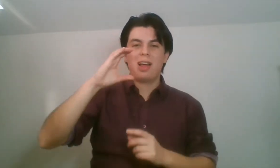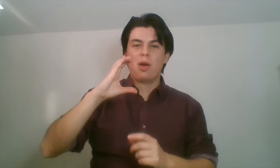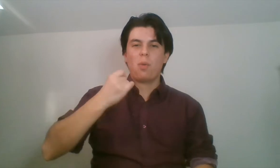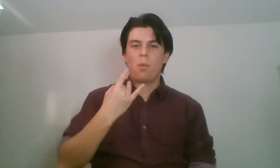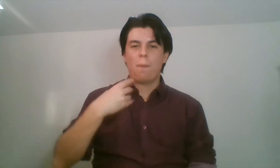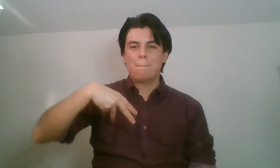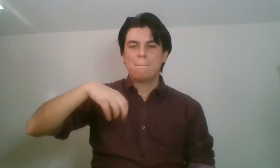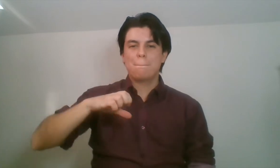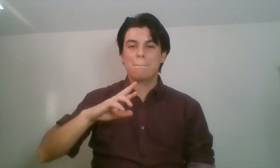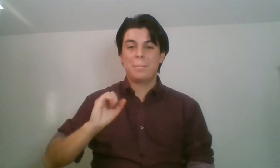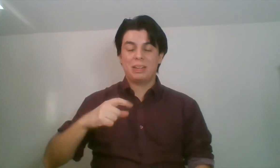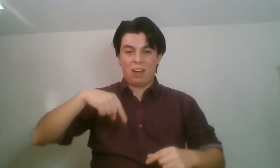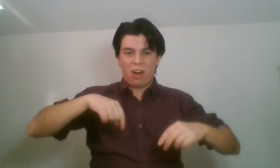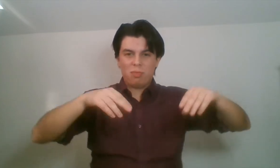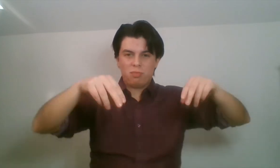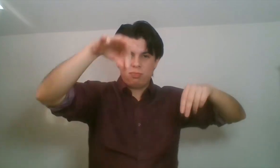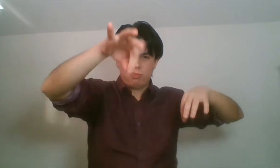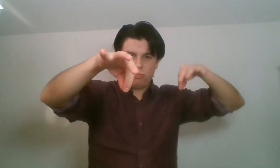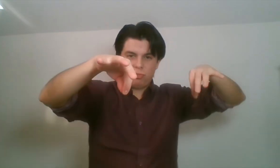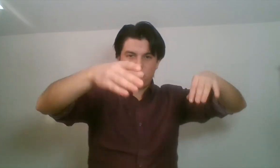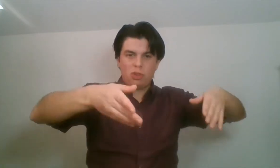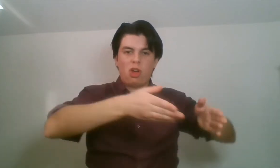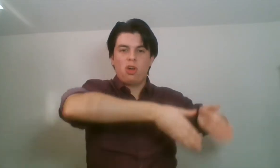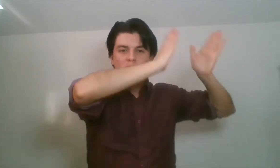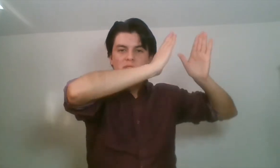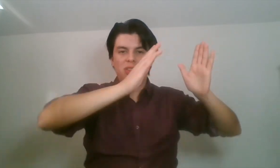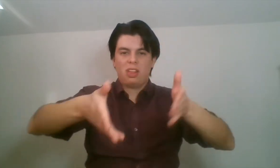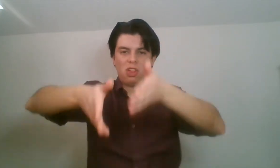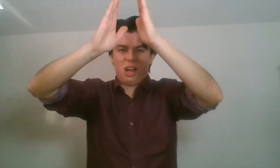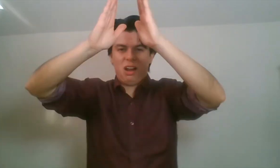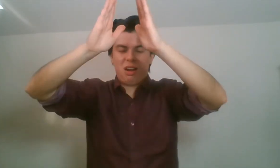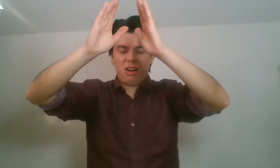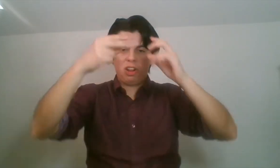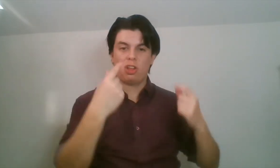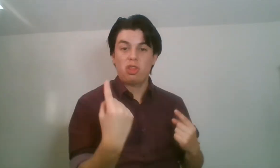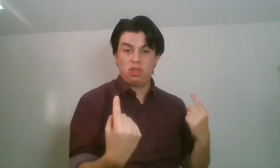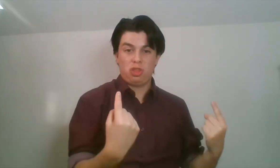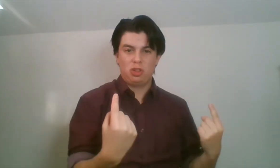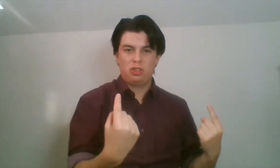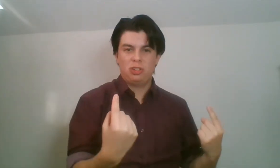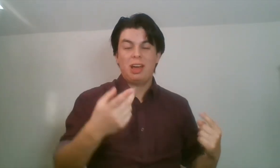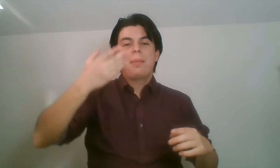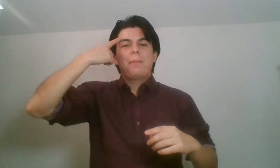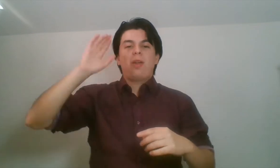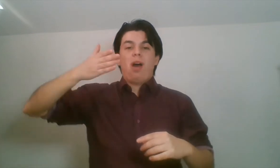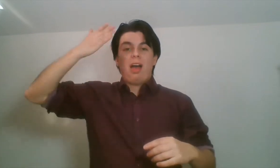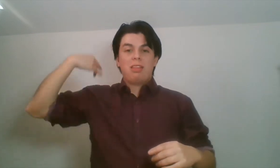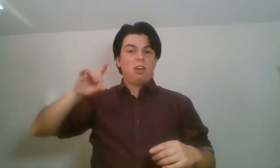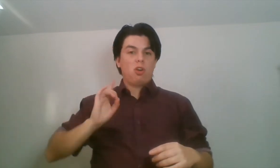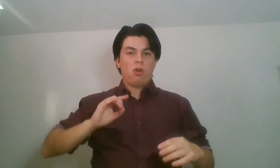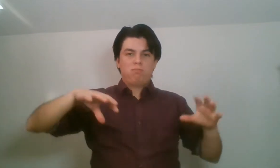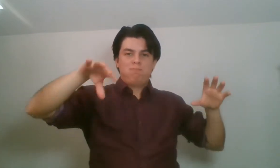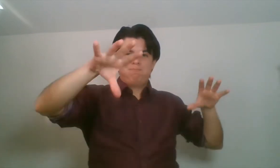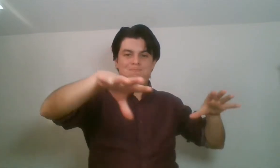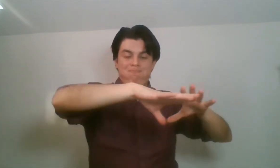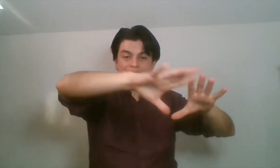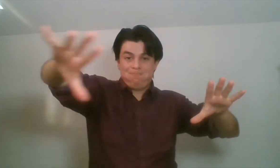y seguía por Las Tarrias, por donde ahora está el Hotel Cumbres. Tenemos dos hoteles que nos